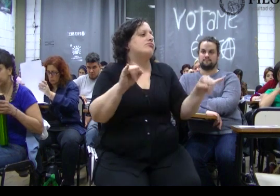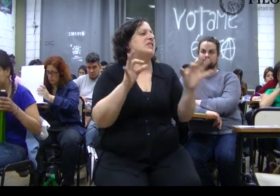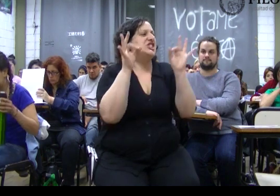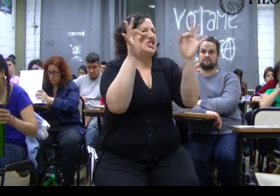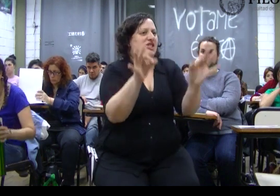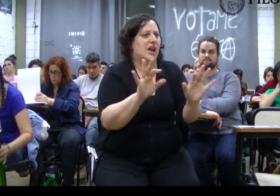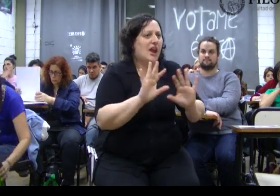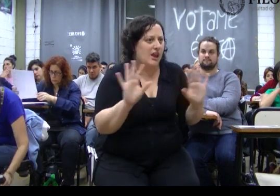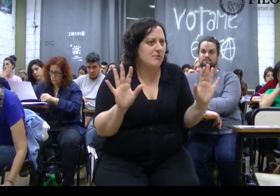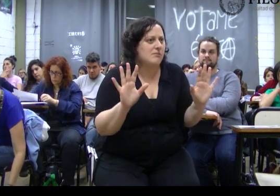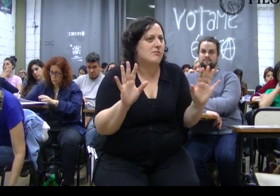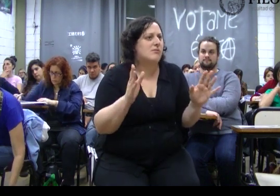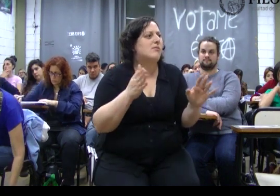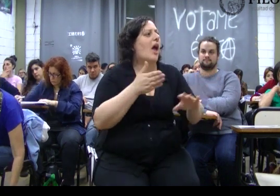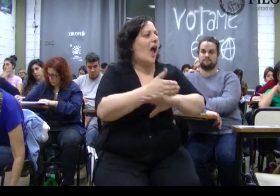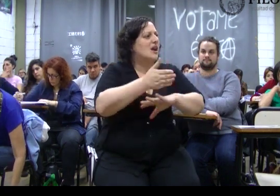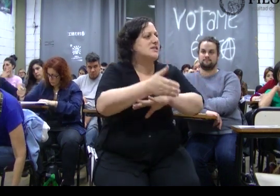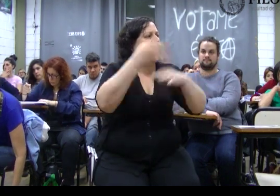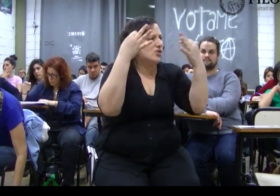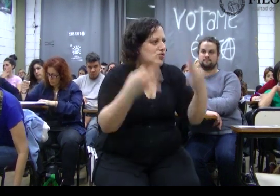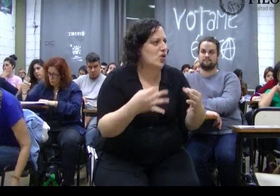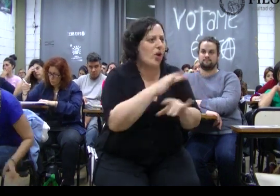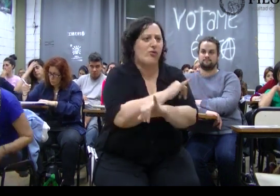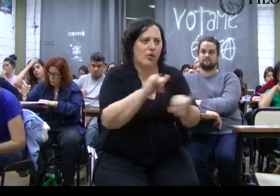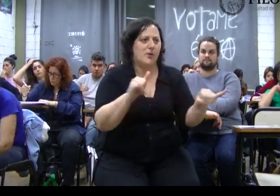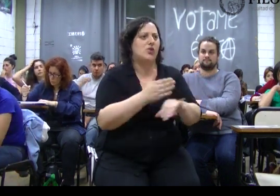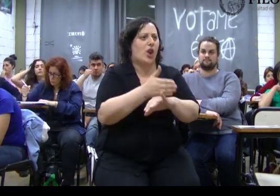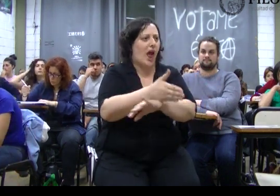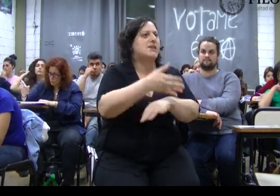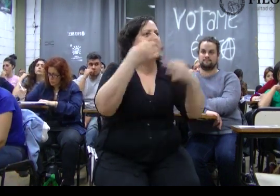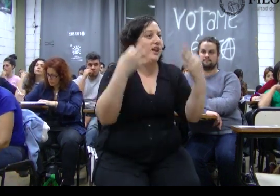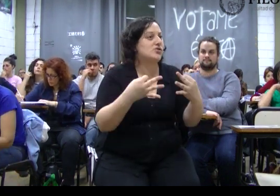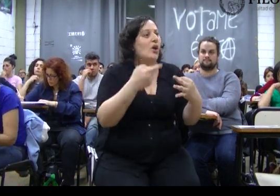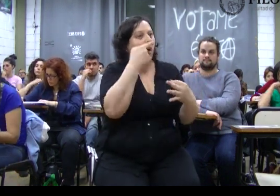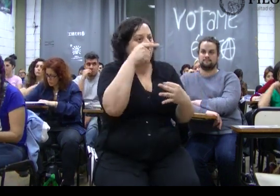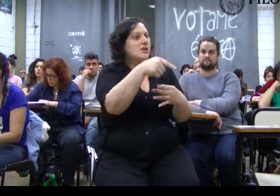también que sea tomado por las organizaciones de